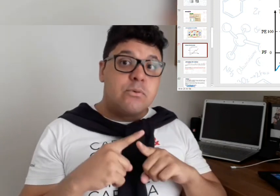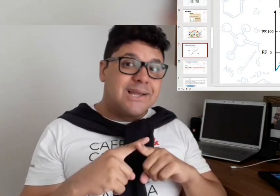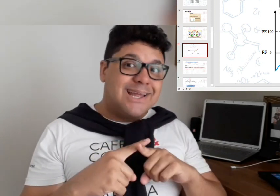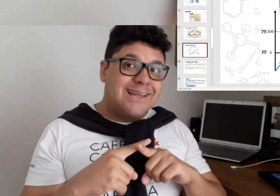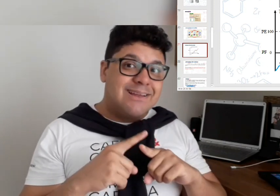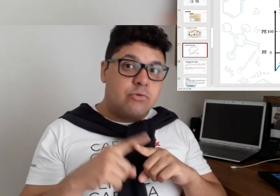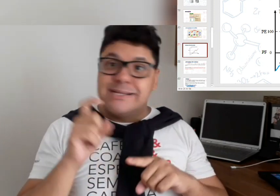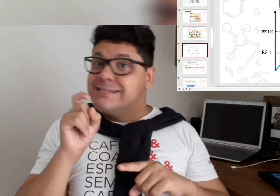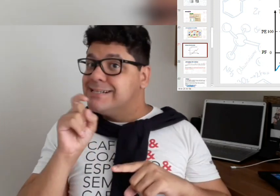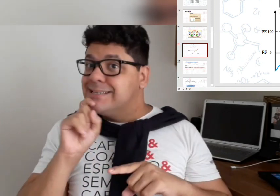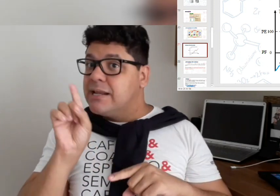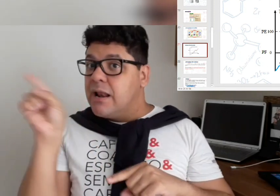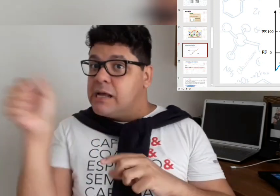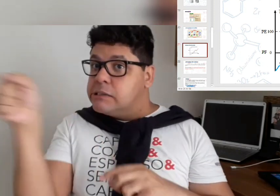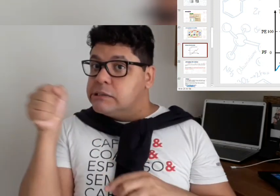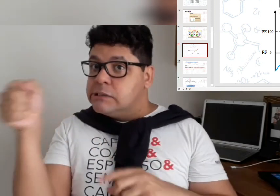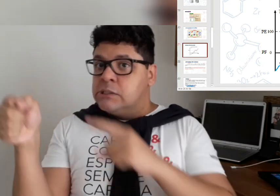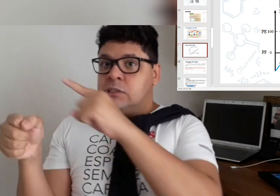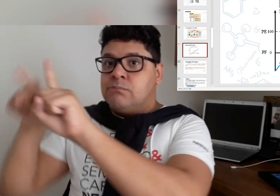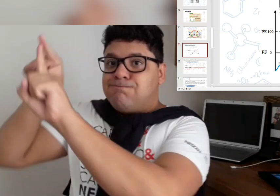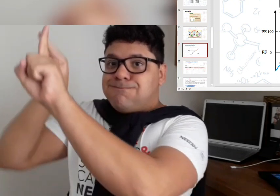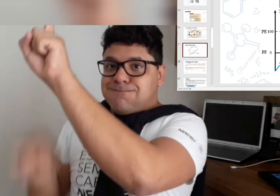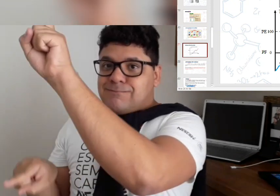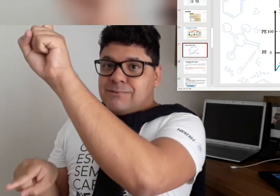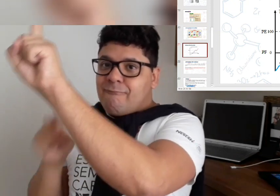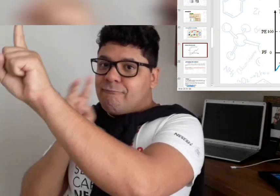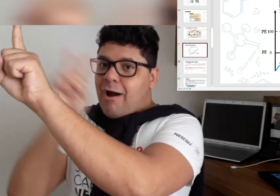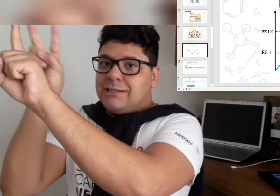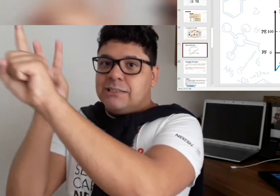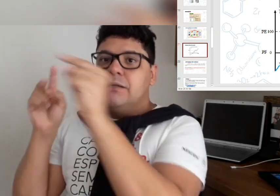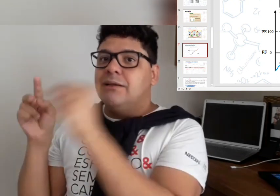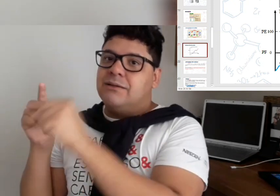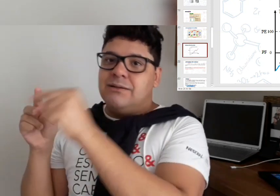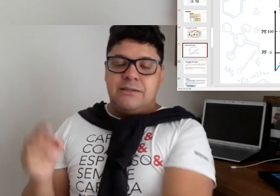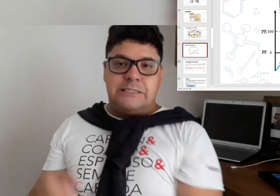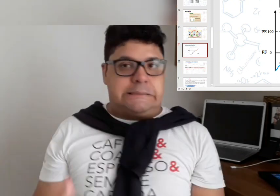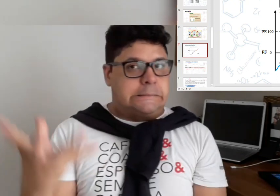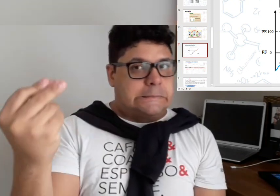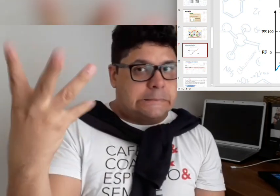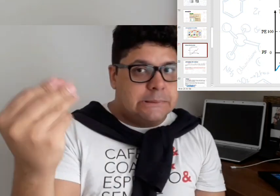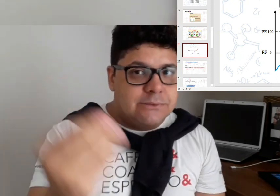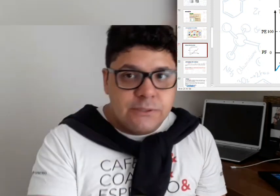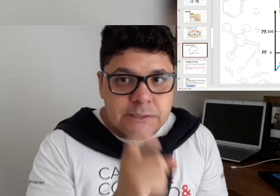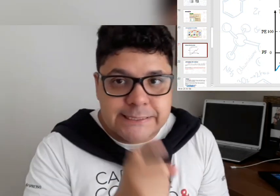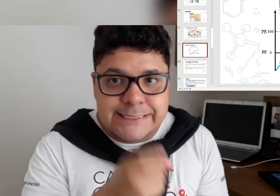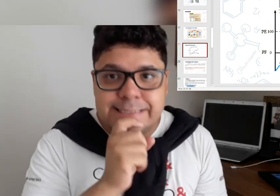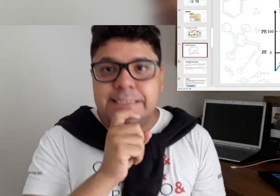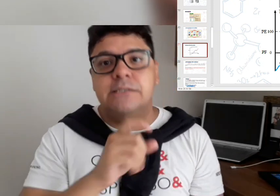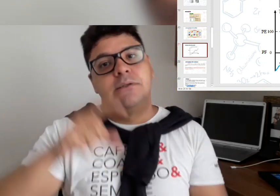estão recebendo uma temperatura de 0 graus. Tá? Então, em 0 graus, o gelo começa a